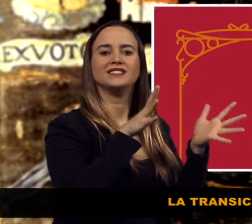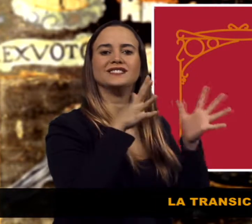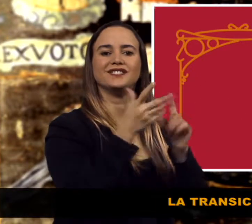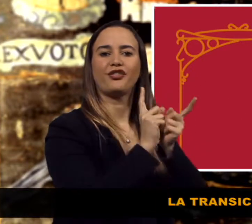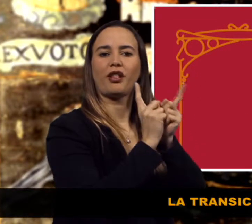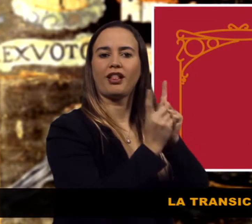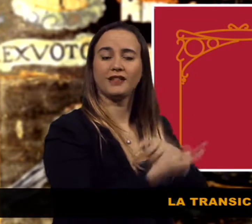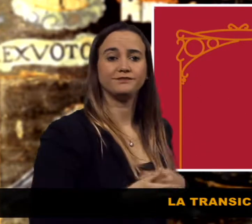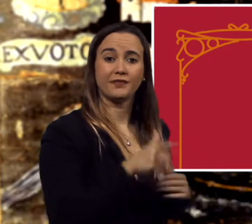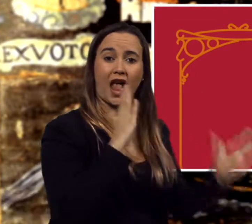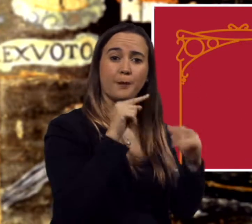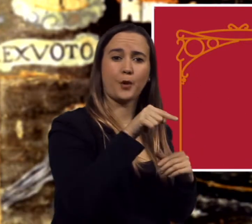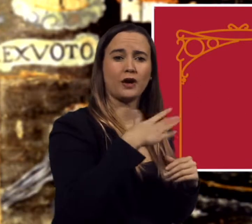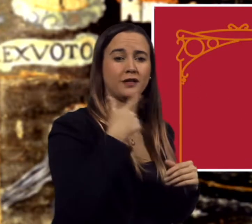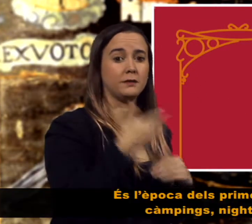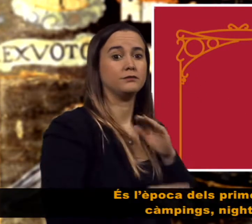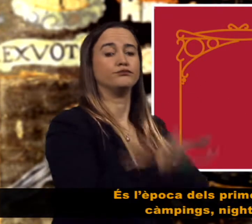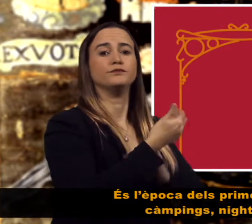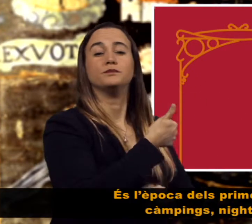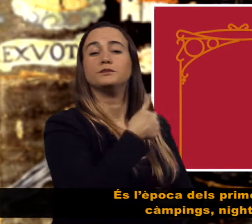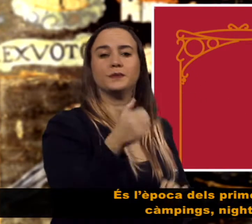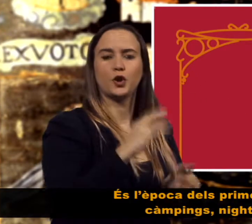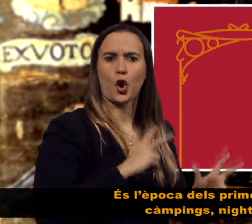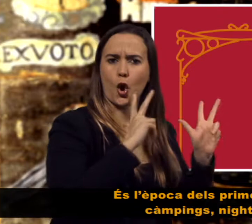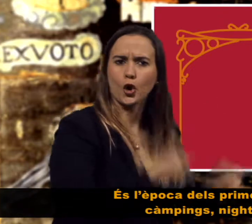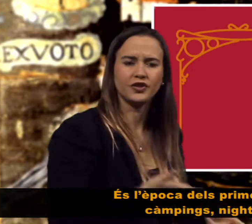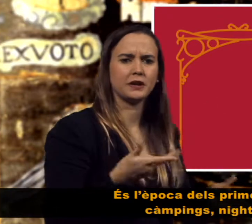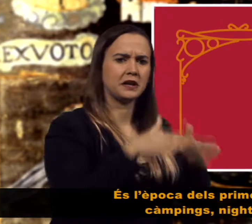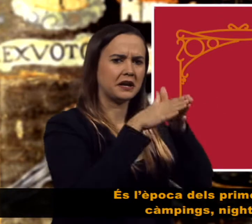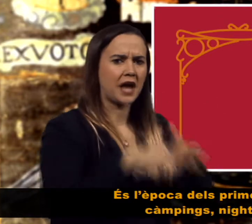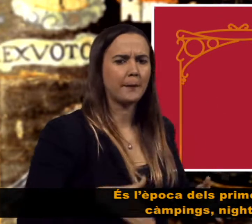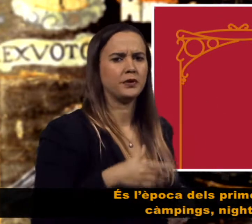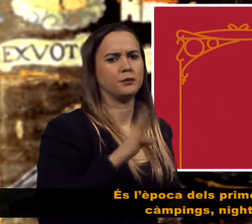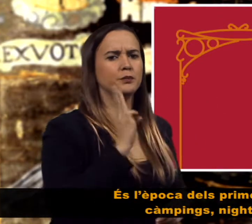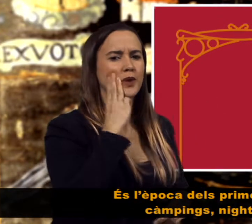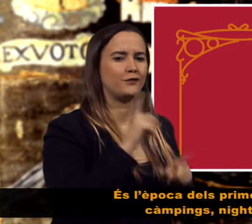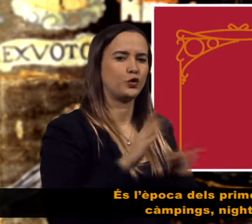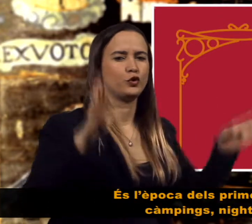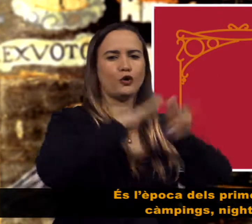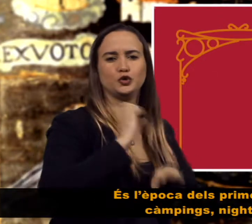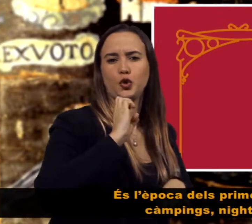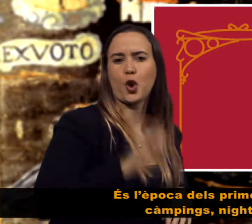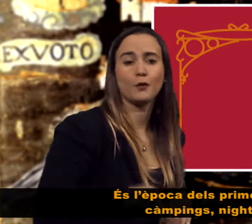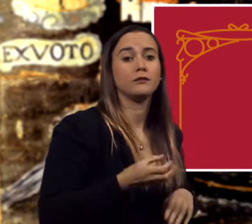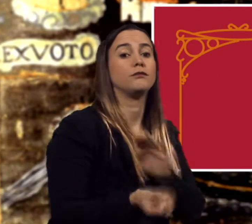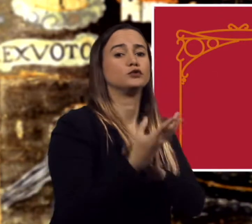La transició és l'època dels primers hotels, càmpings, nightclubs i dels